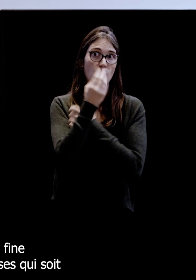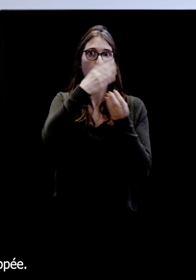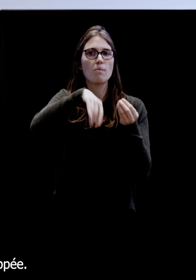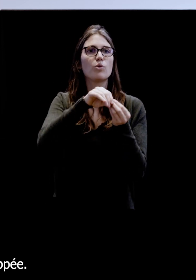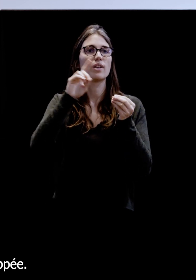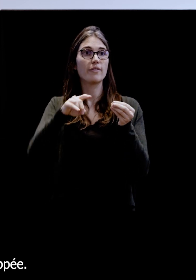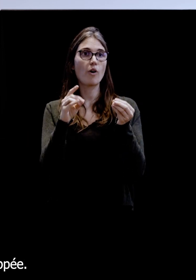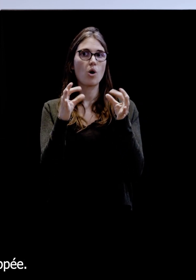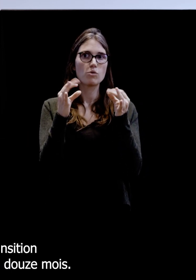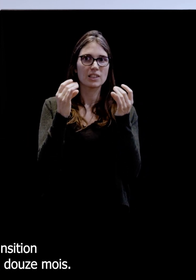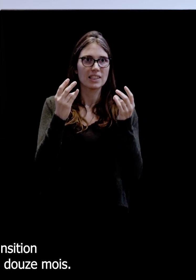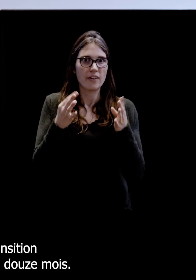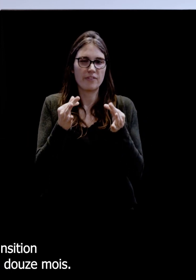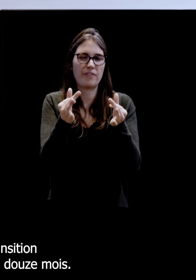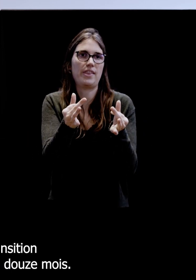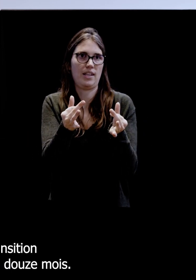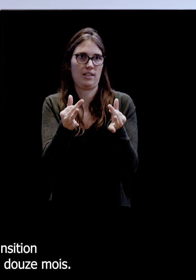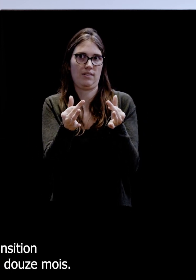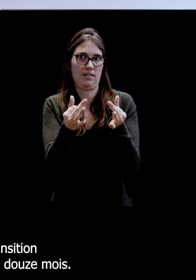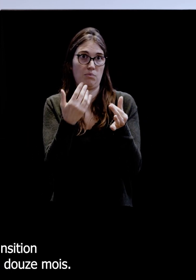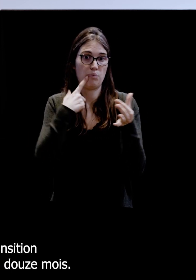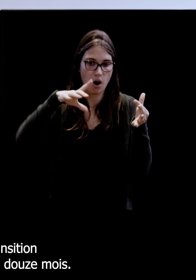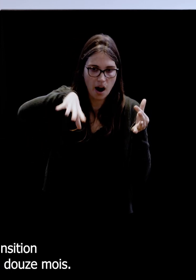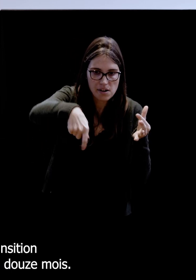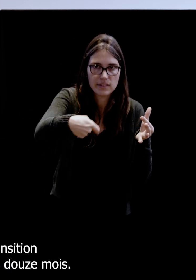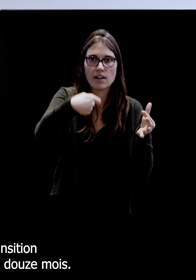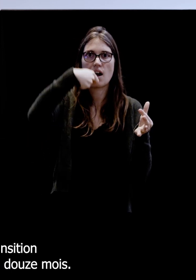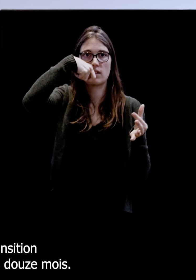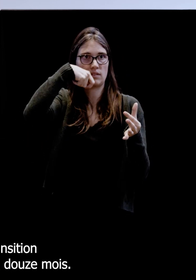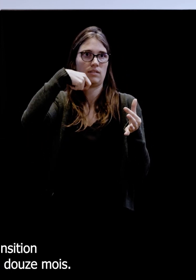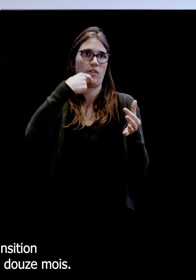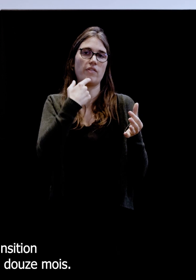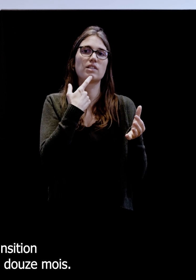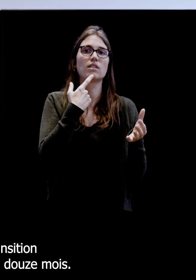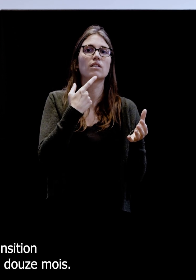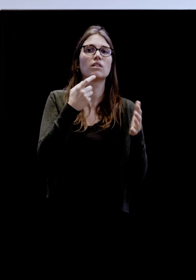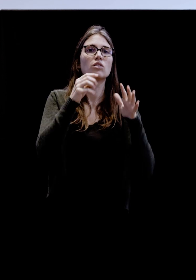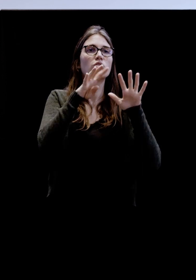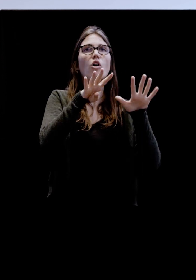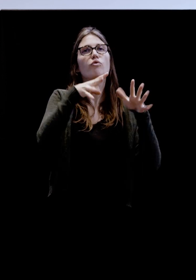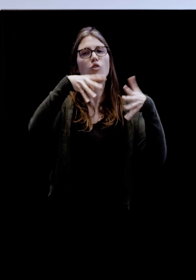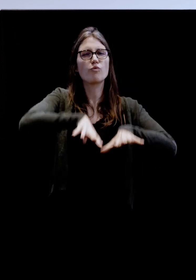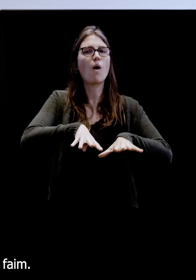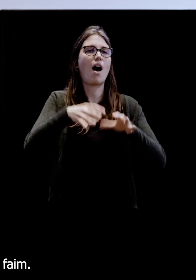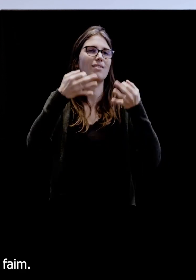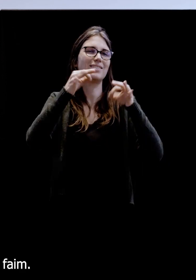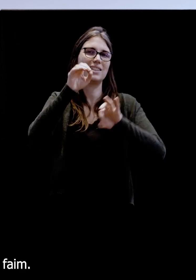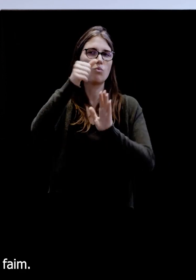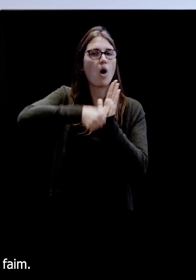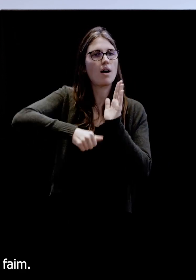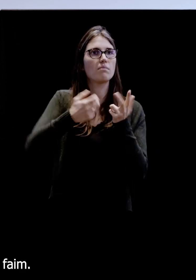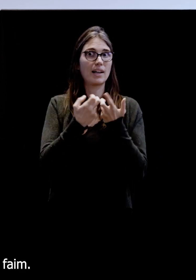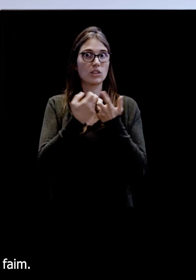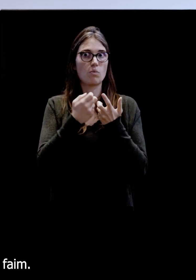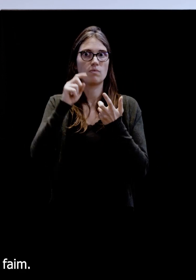choses qui soient relativement développées. Je vous parle de la transition mixé-morceau, là, le 9, 10, 12 mois. Bien sûr, il faut